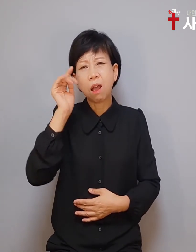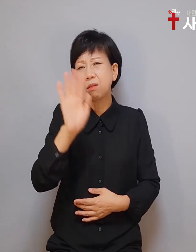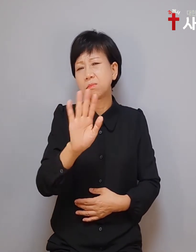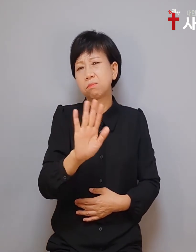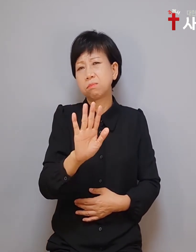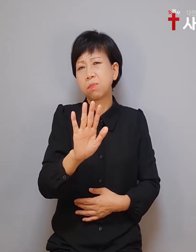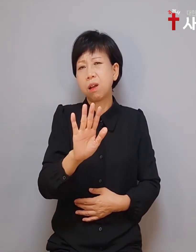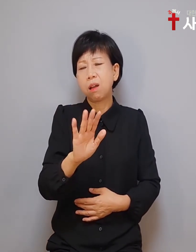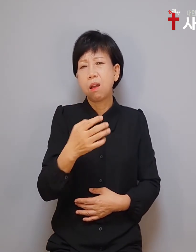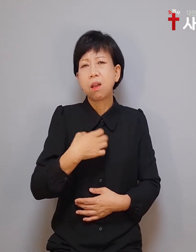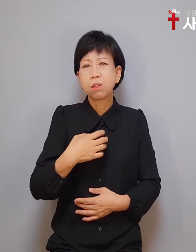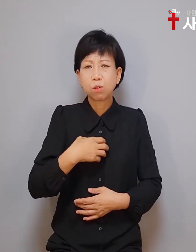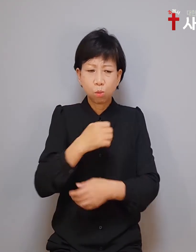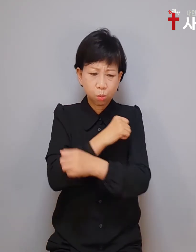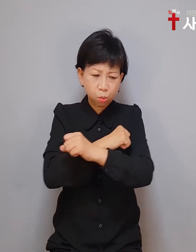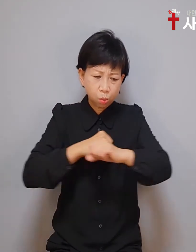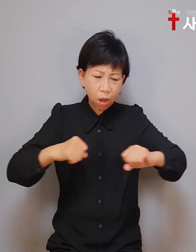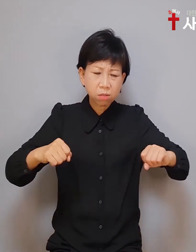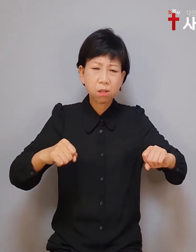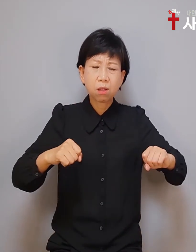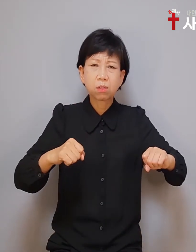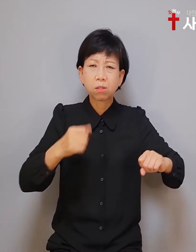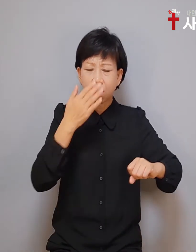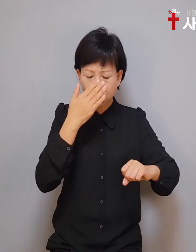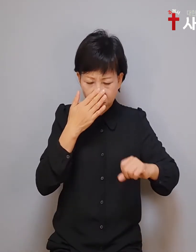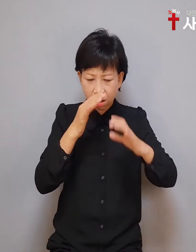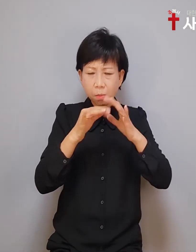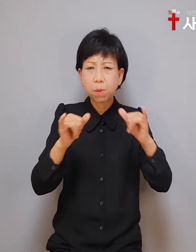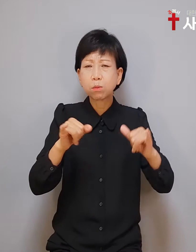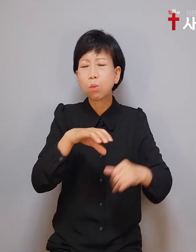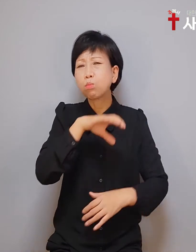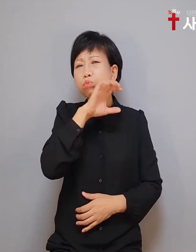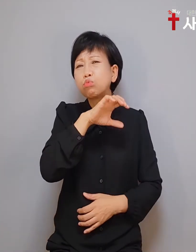불평했고 불행한 날들을 보냈습니다.